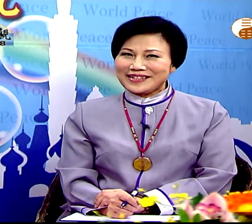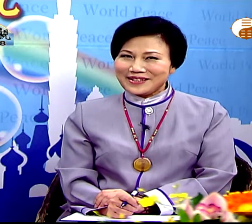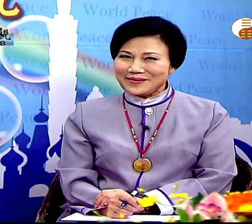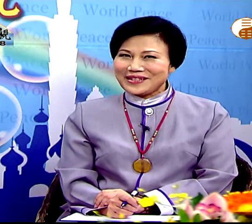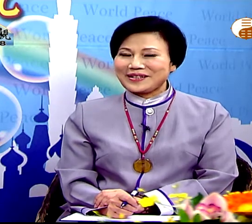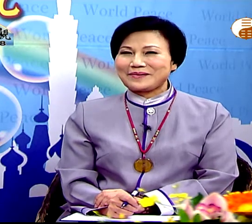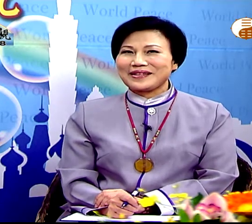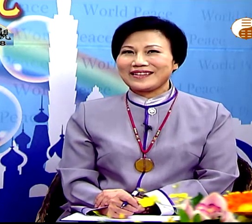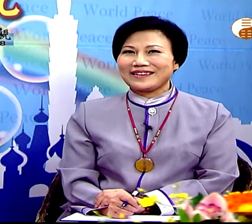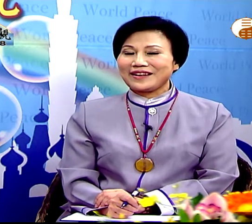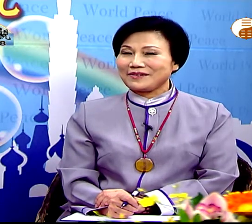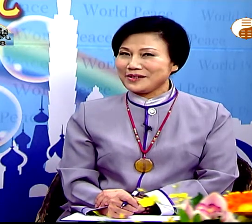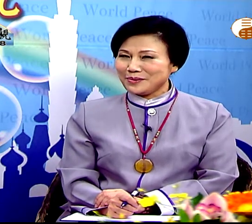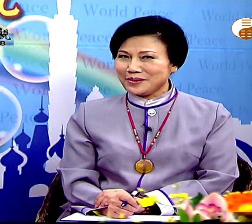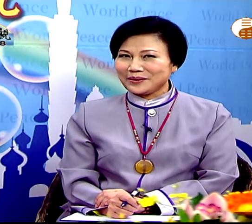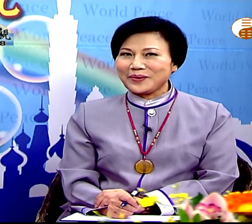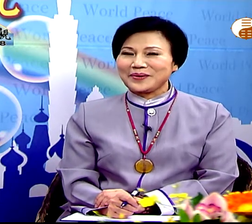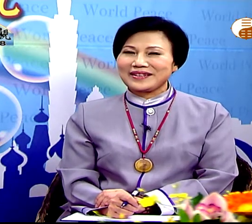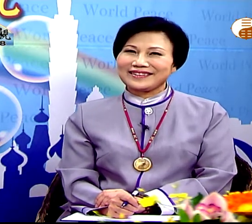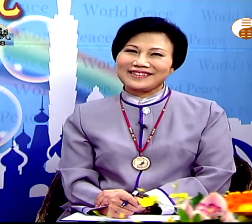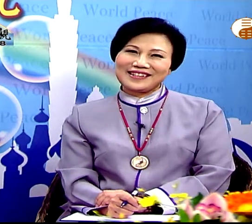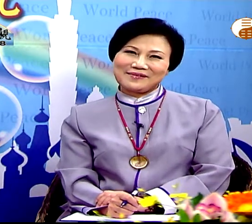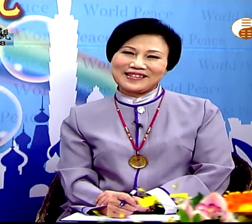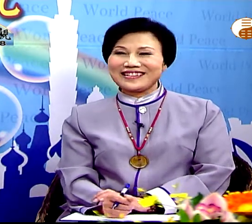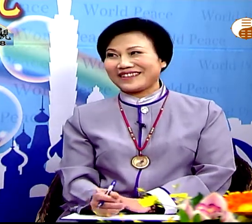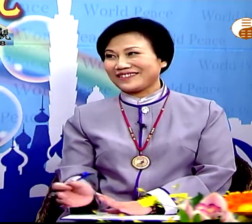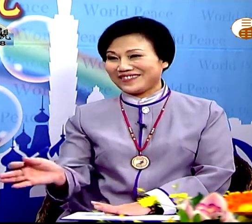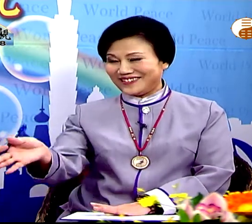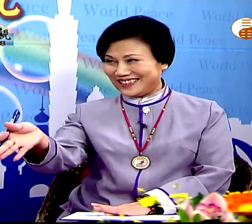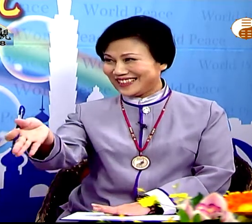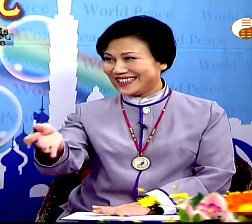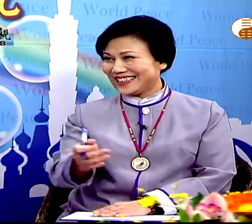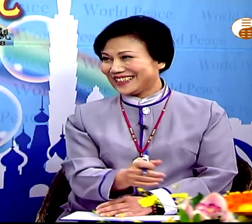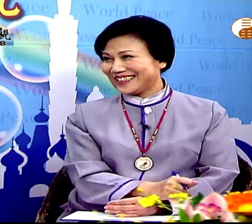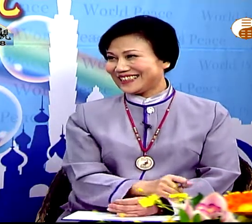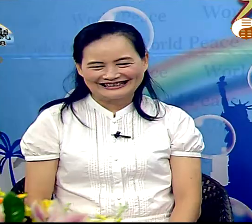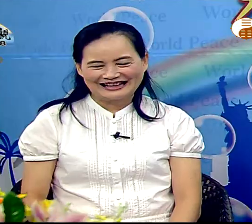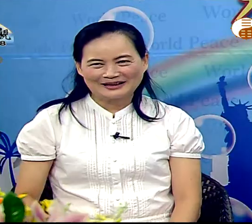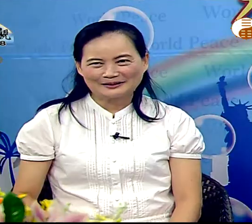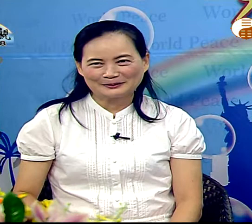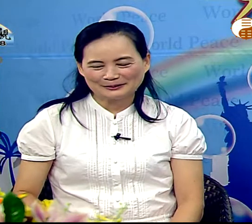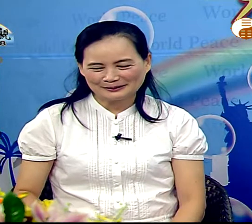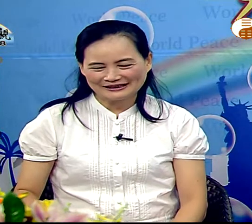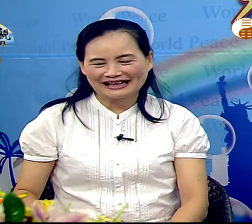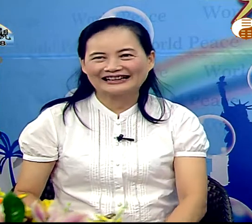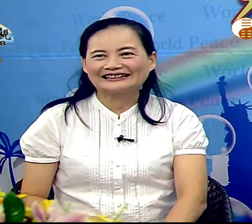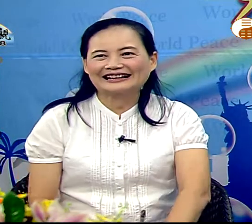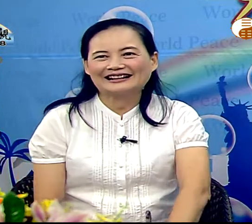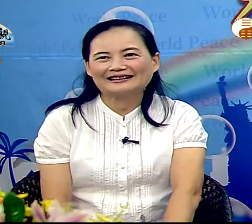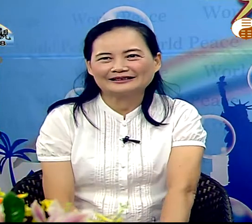珍贵的照片，还有一些活动要来跟大家分享。 好，那我想刚好已